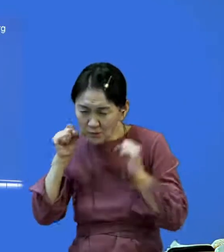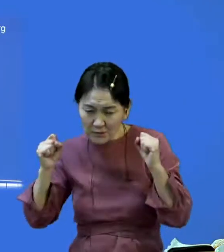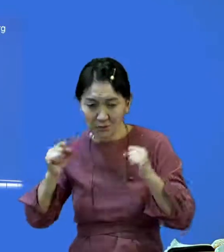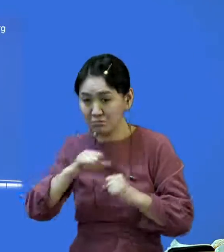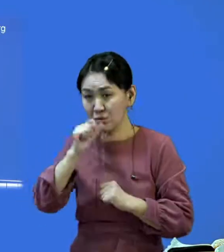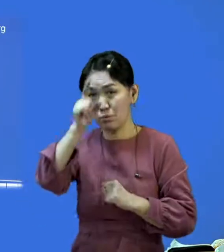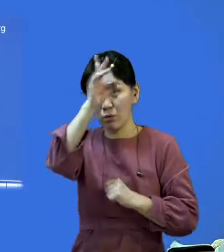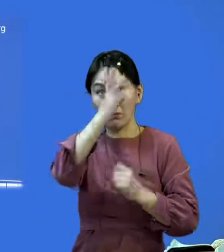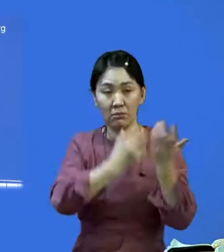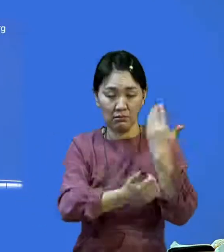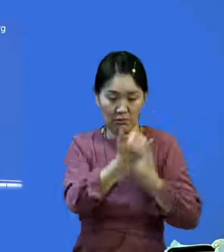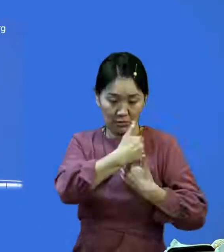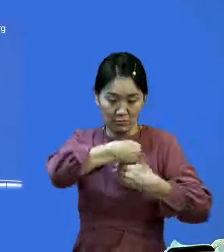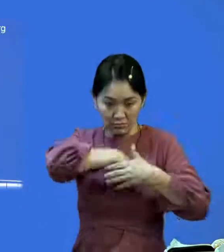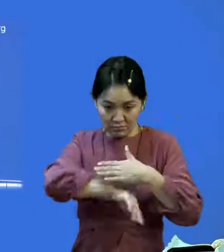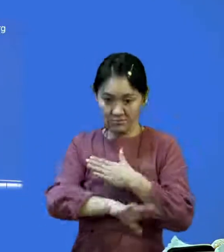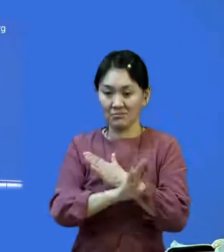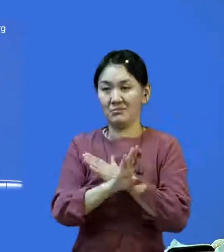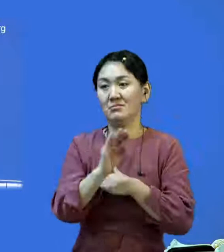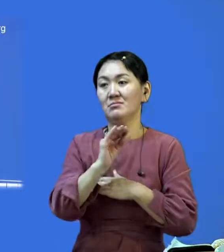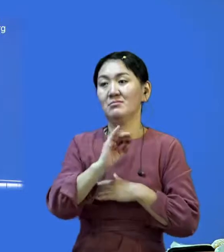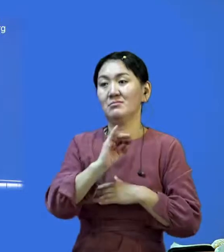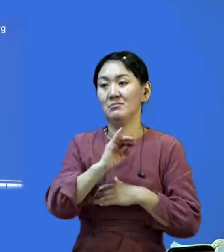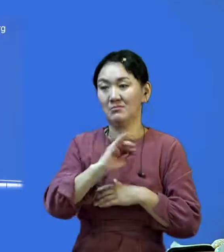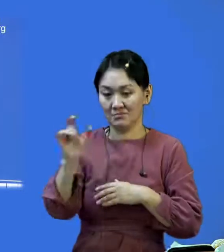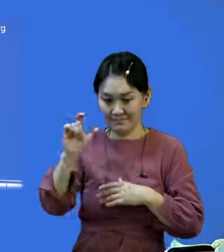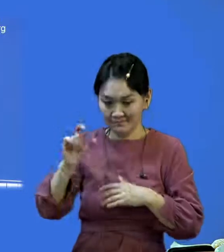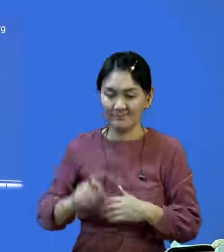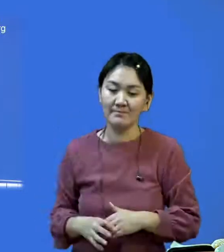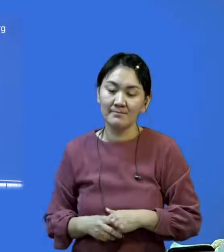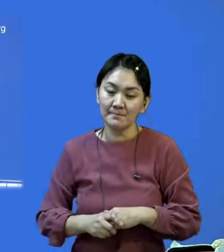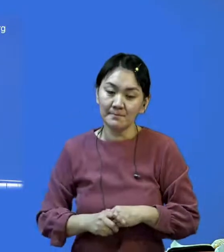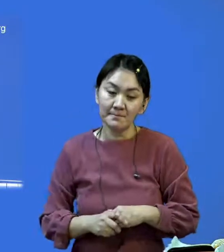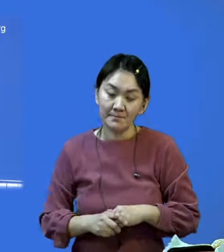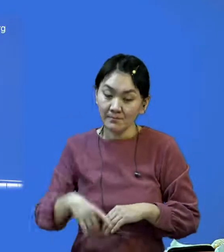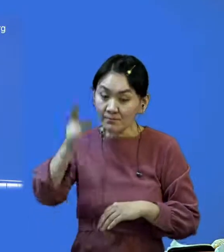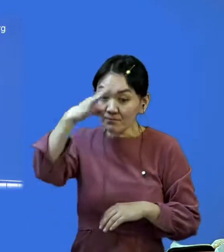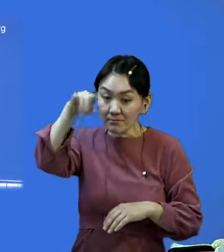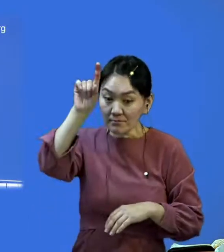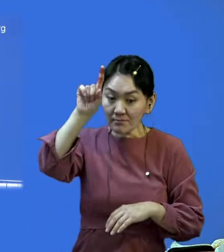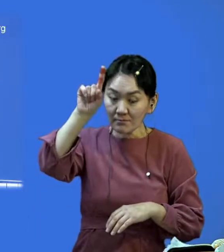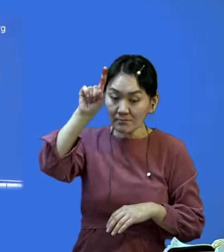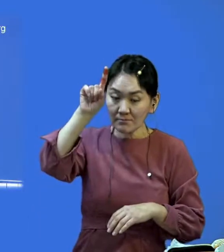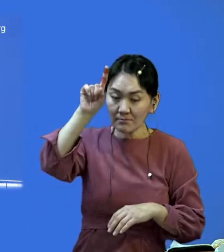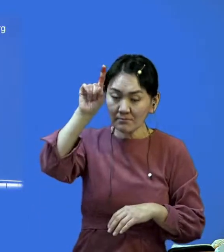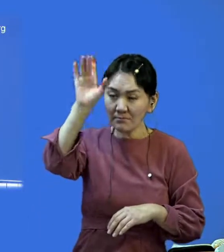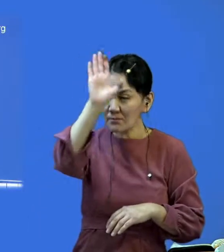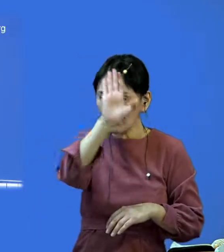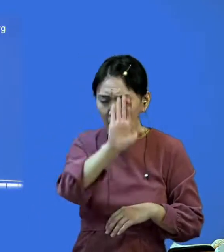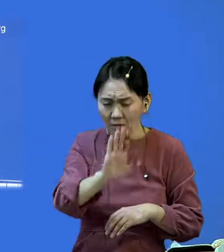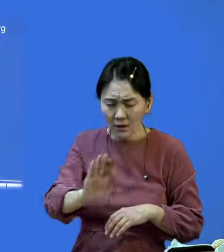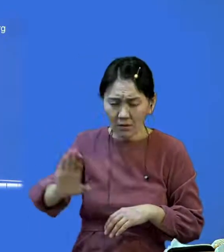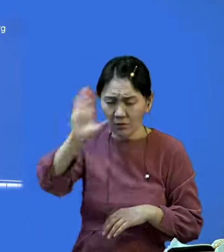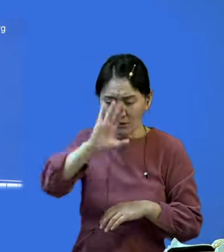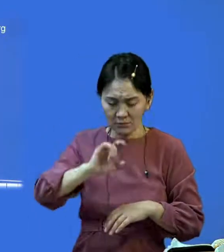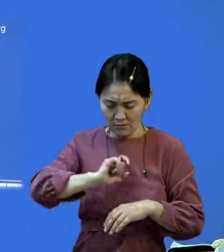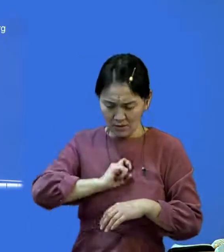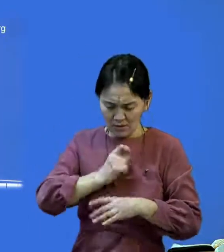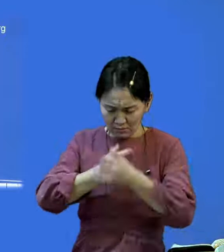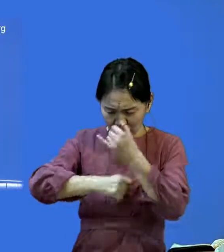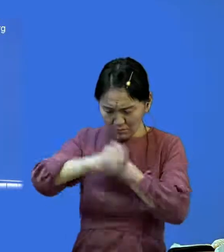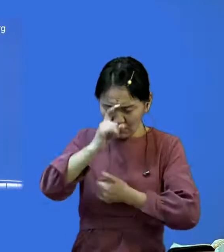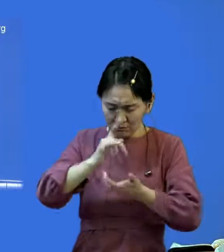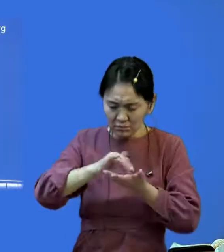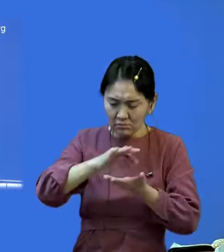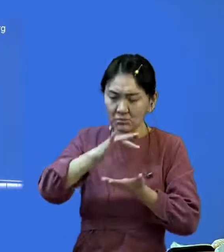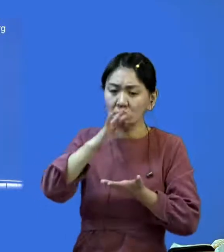Бурхны тэр мөнх эрх мэдэл алдар суу. Бурхны